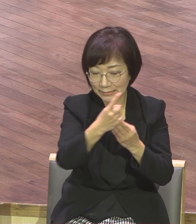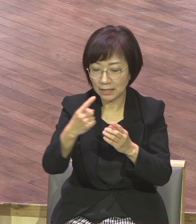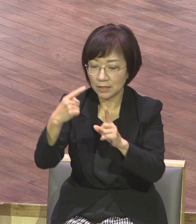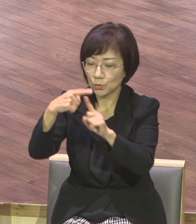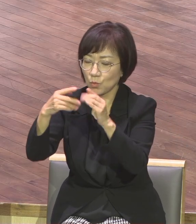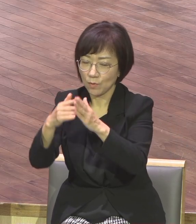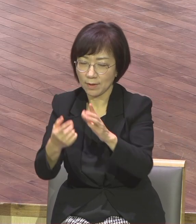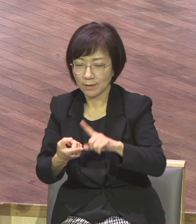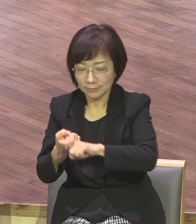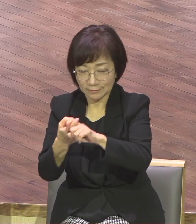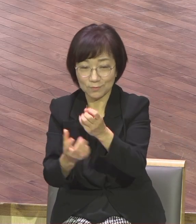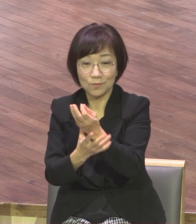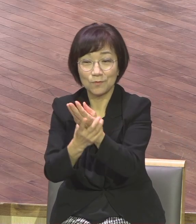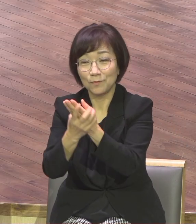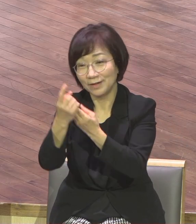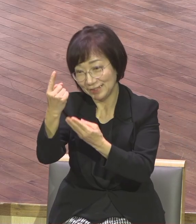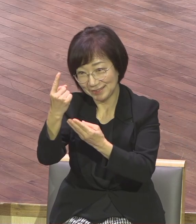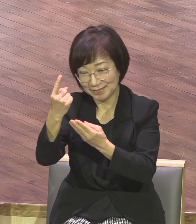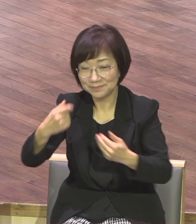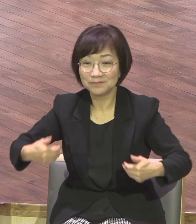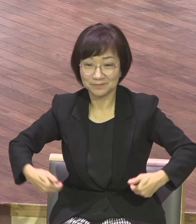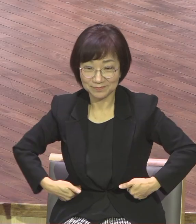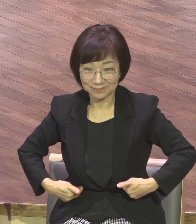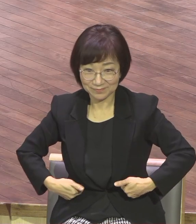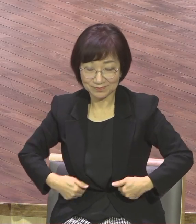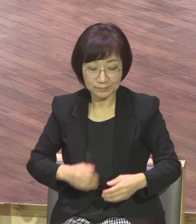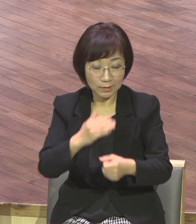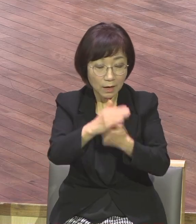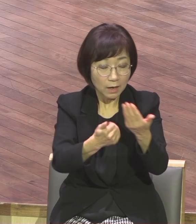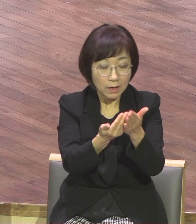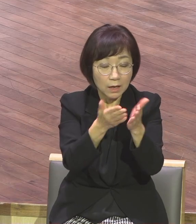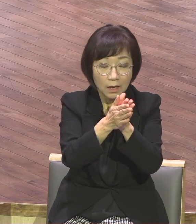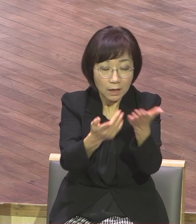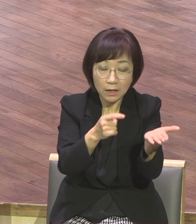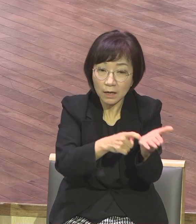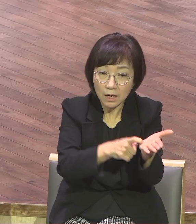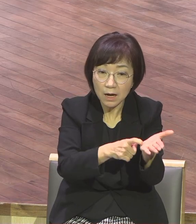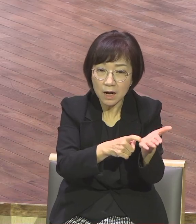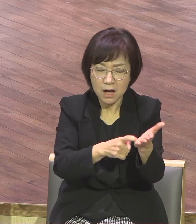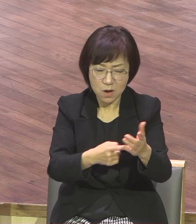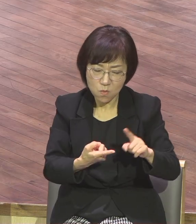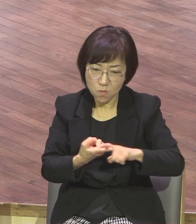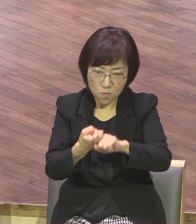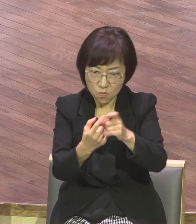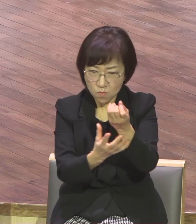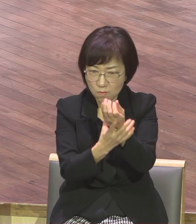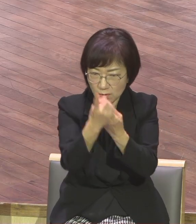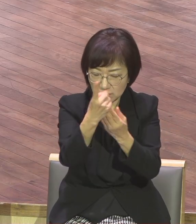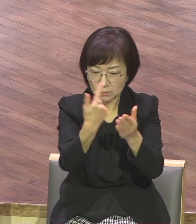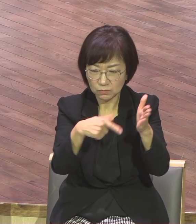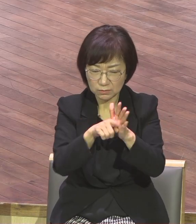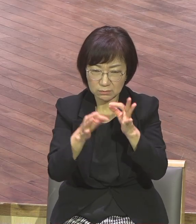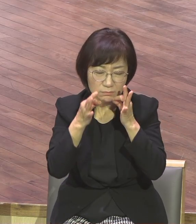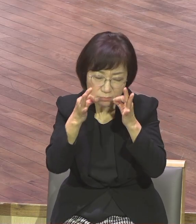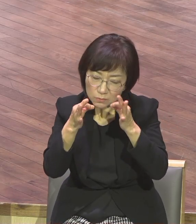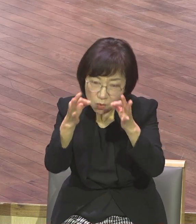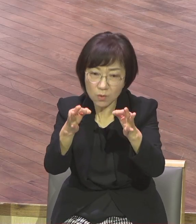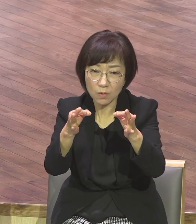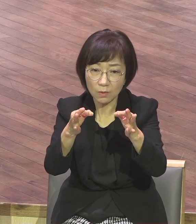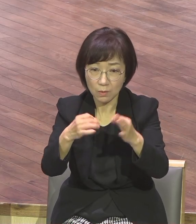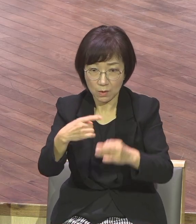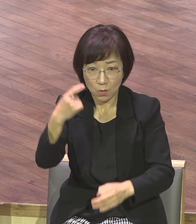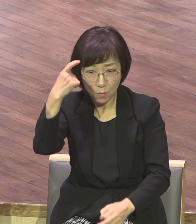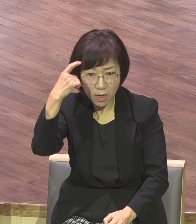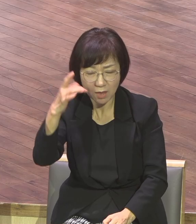그러니까 성경이 뭐냐 원리스 원리스 되라 하나 되라 힘써 지켜라 하나 되는 거 왜 이거 깨려는 존재가